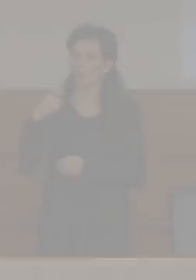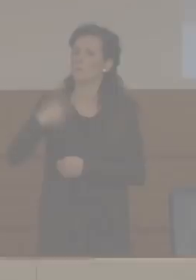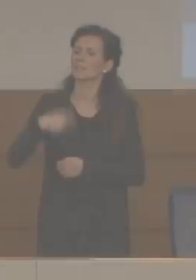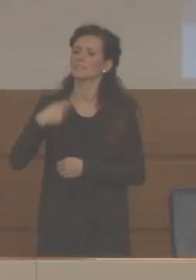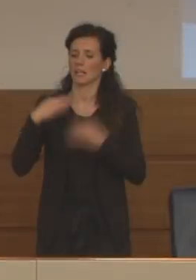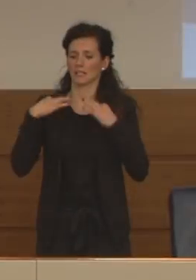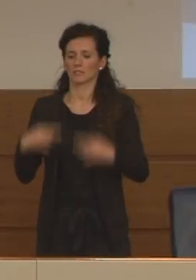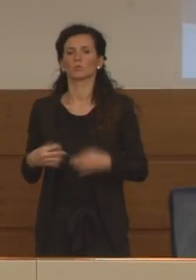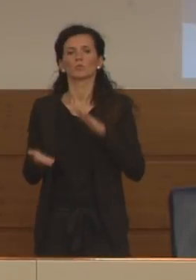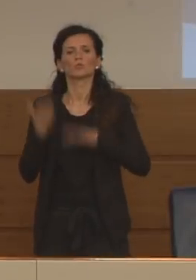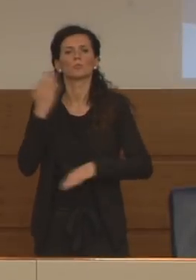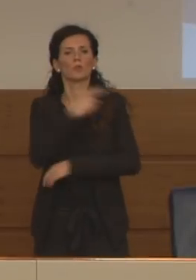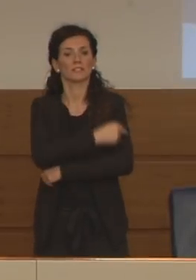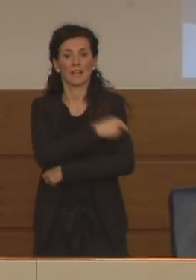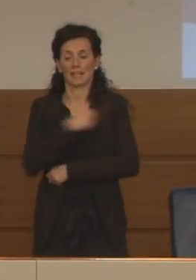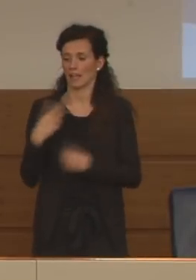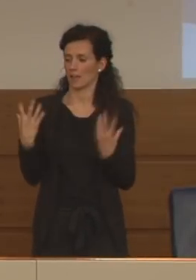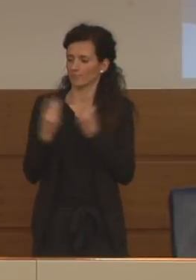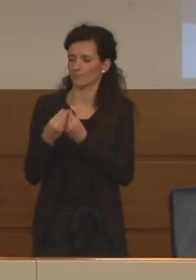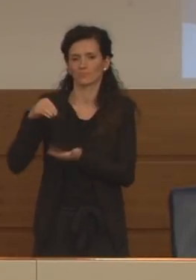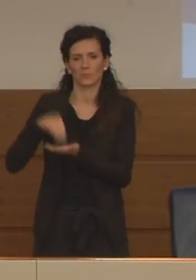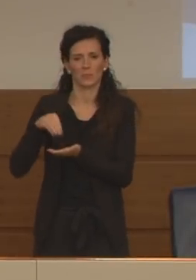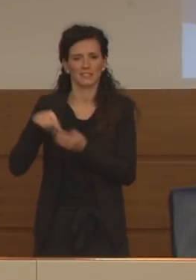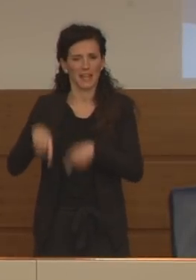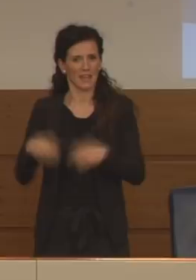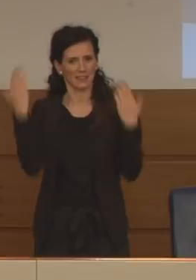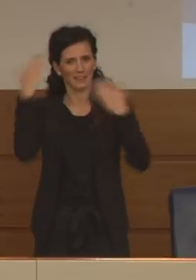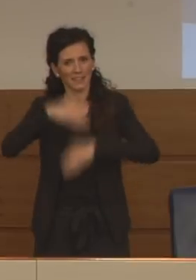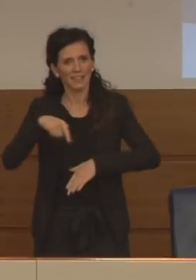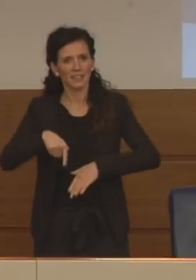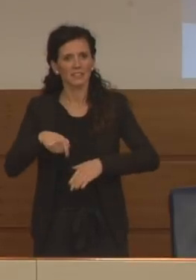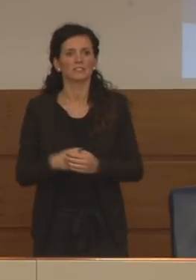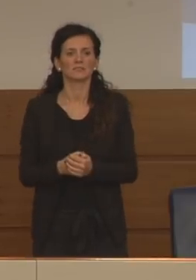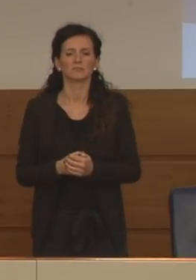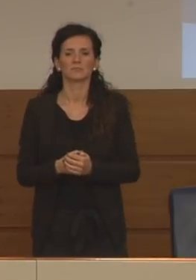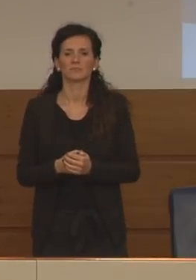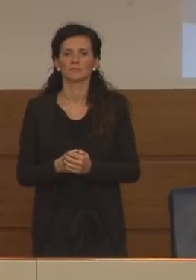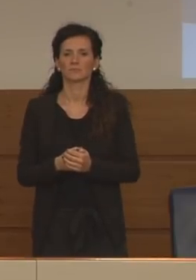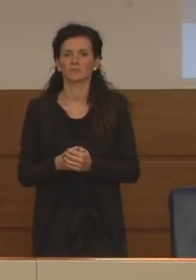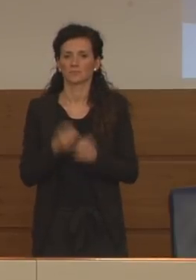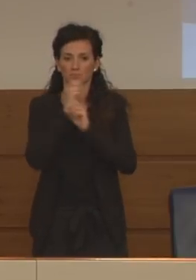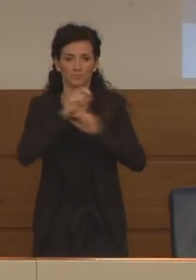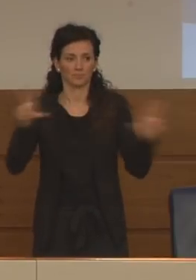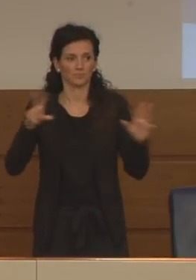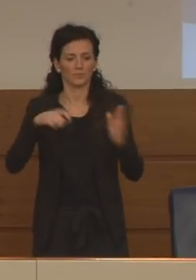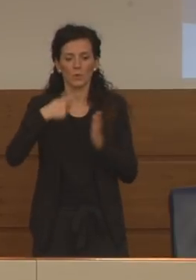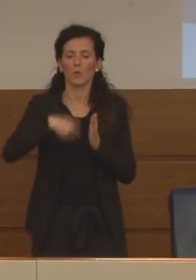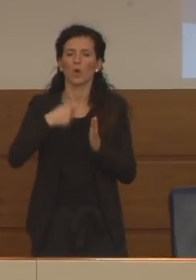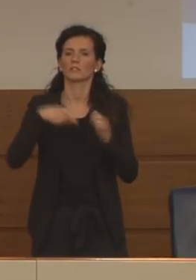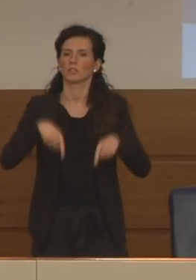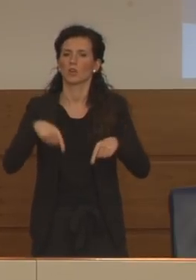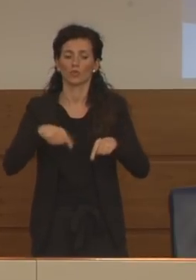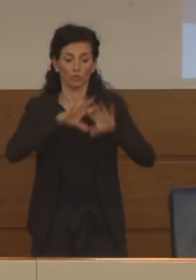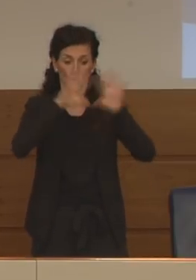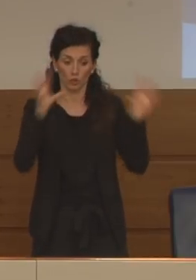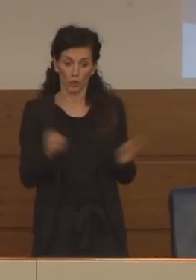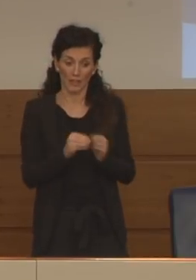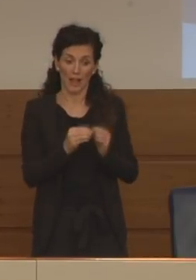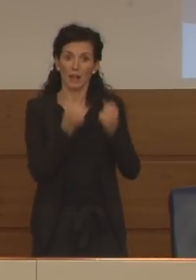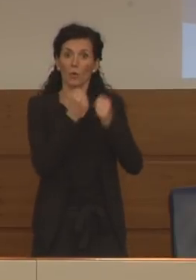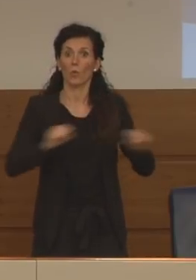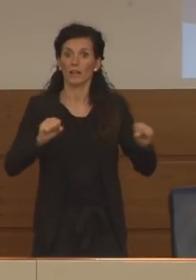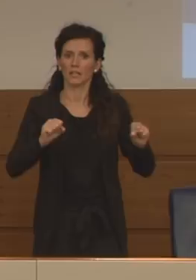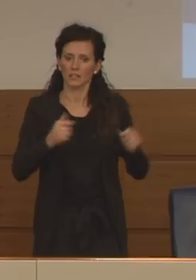a chi è accanto a me questa sera allora diamo lettura del bollettino di oggi il totale dei guariti